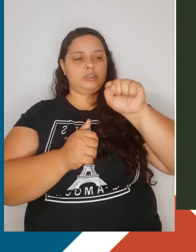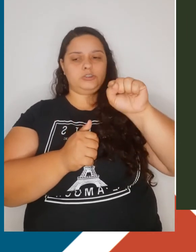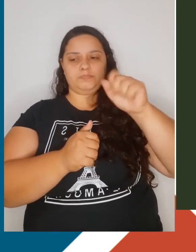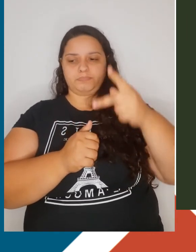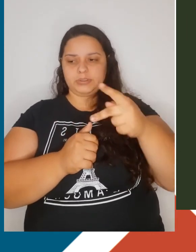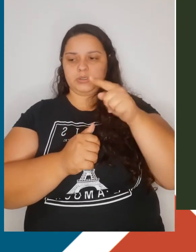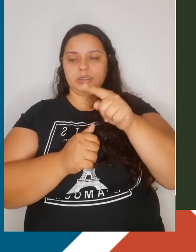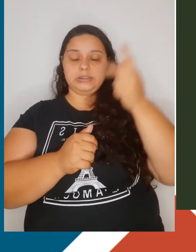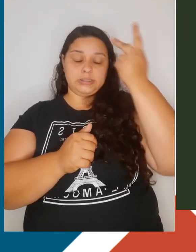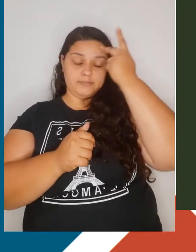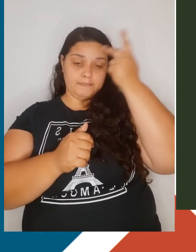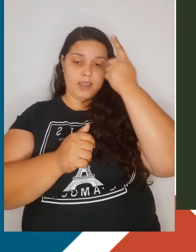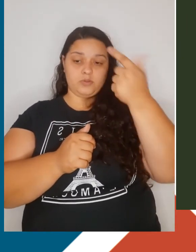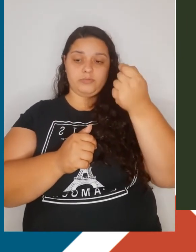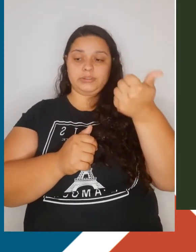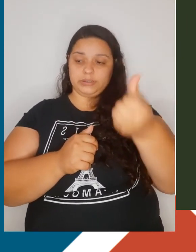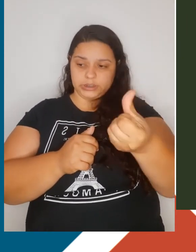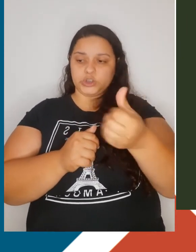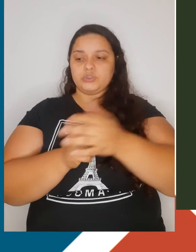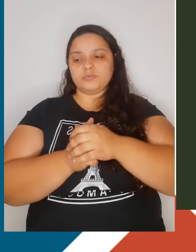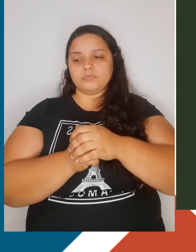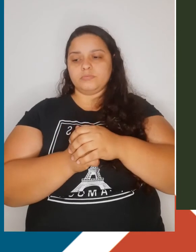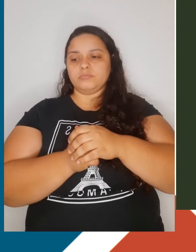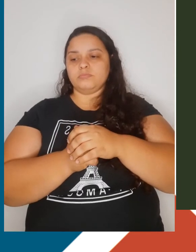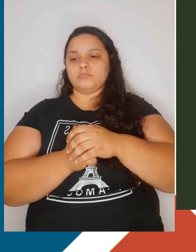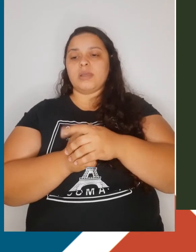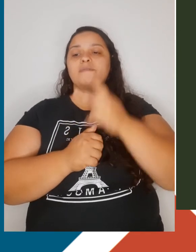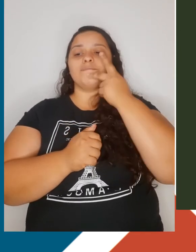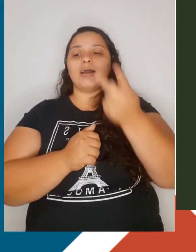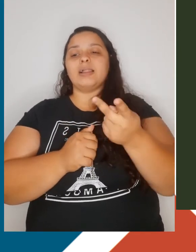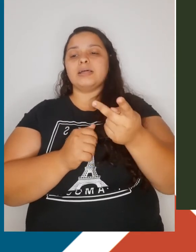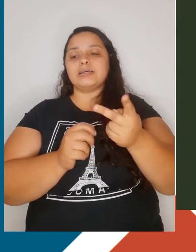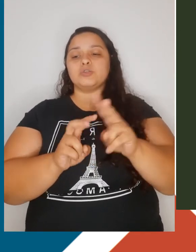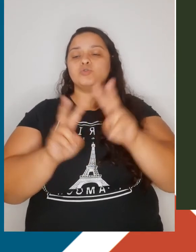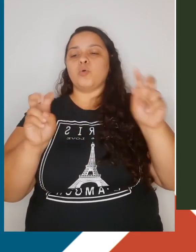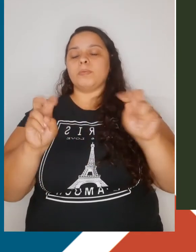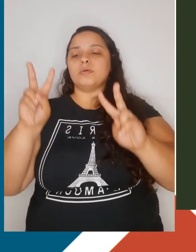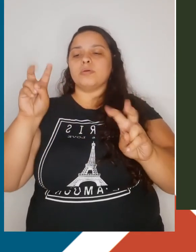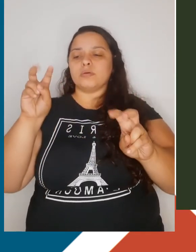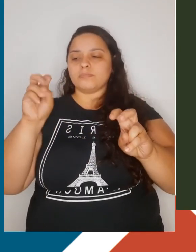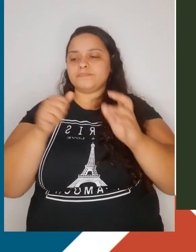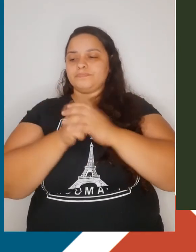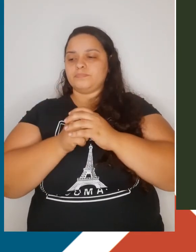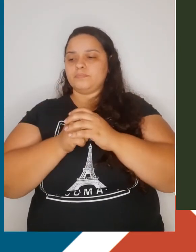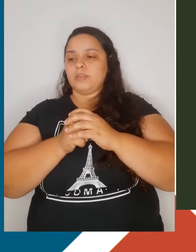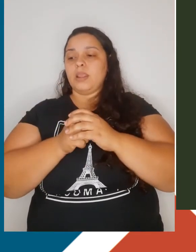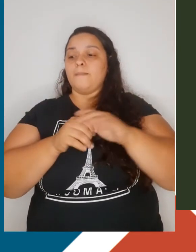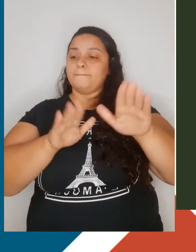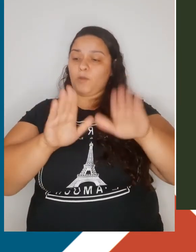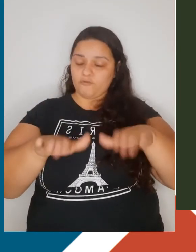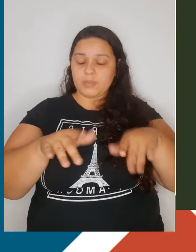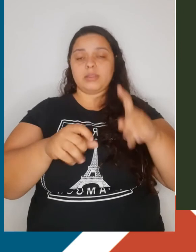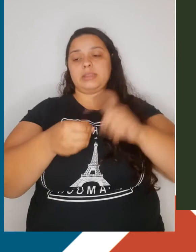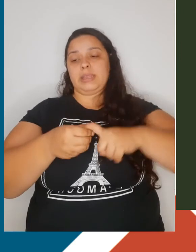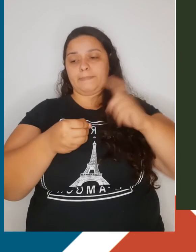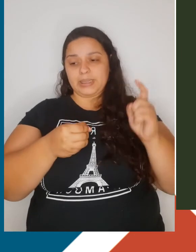Esse exercício caiu no vestibular da Unesp São Paulo no ano de 2016. E ele traz o seguinte texto e